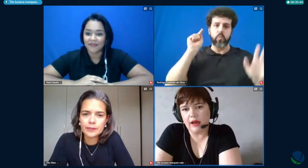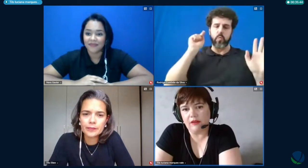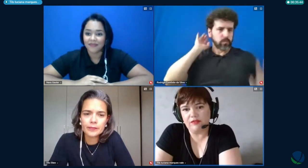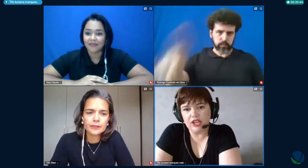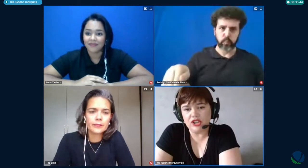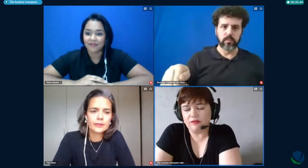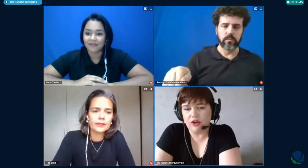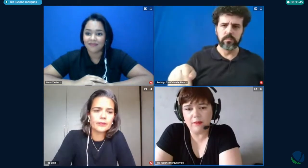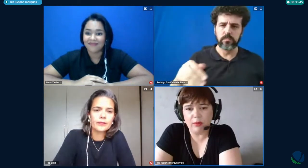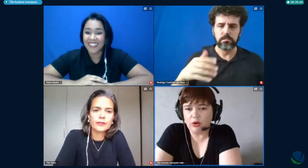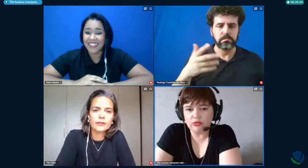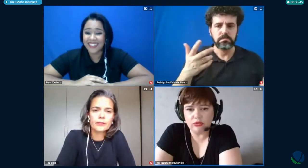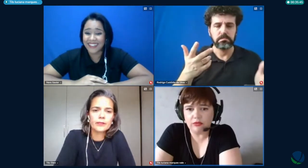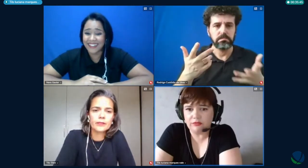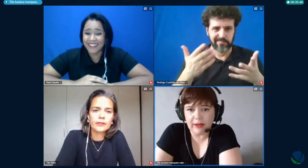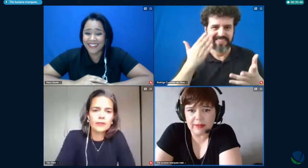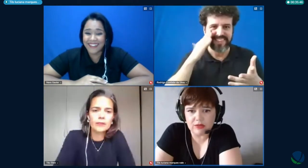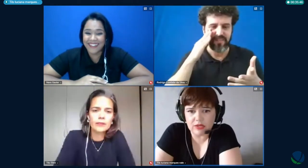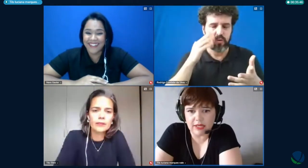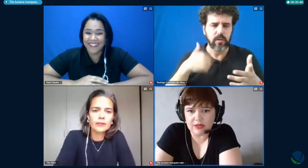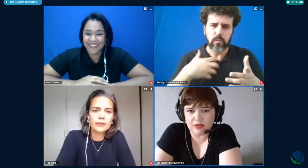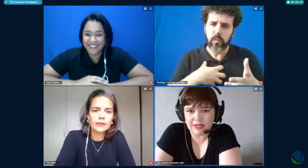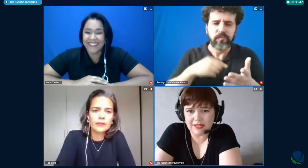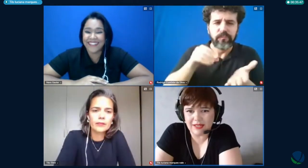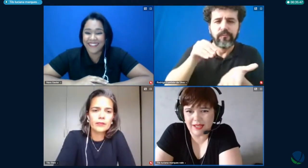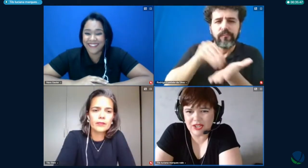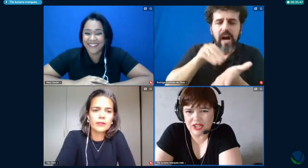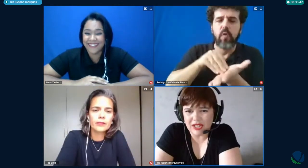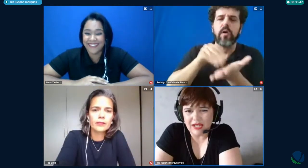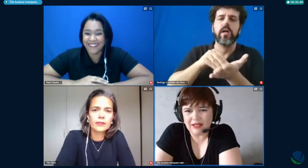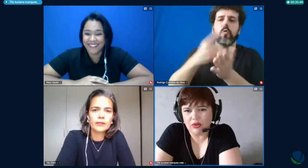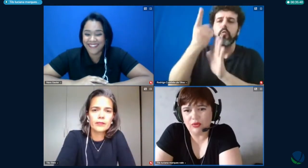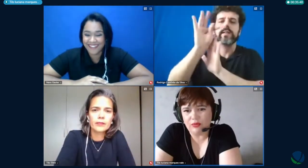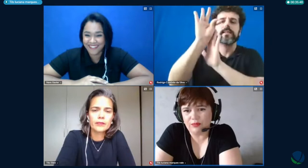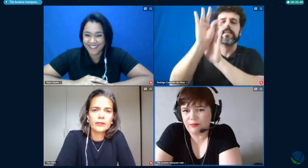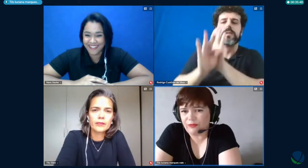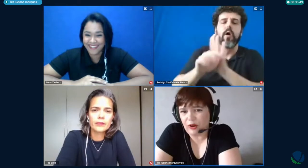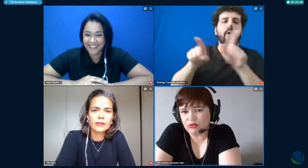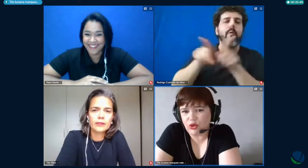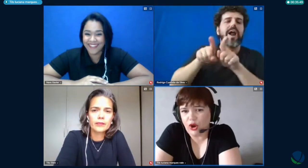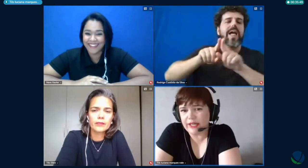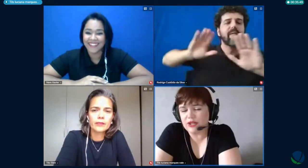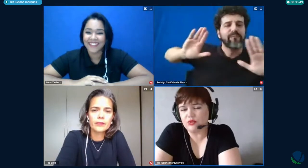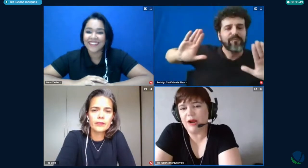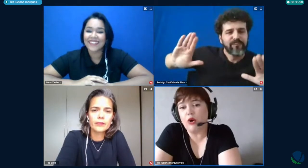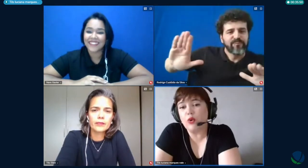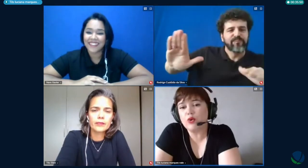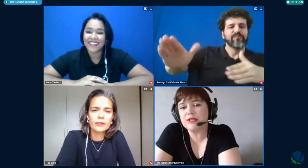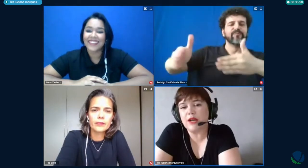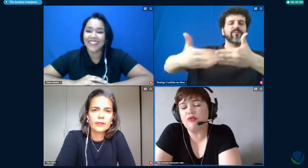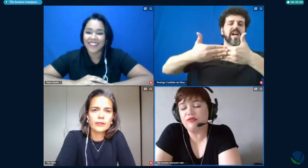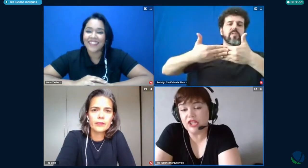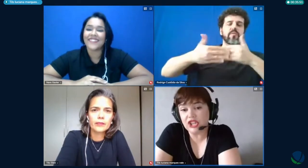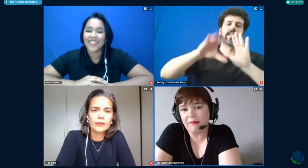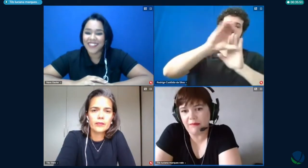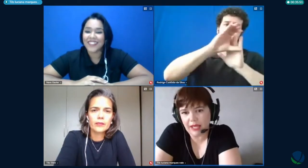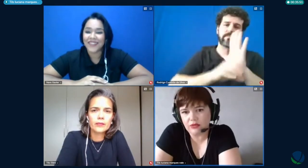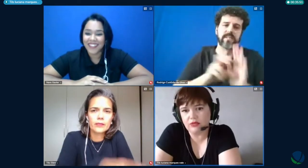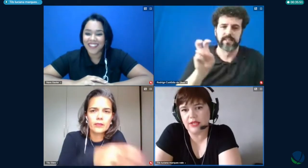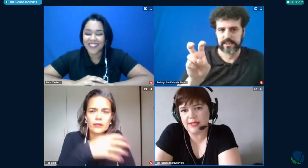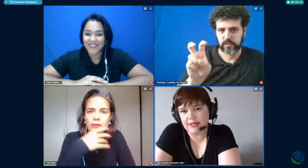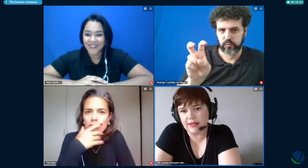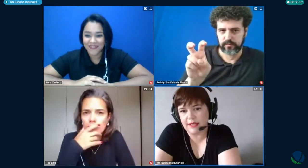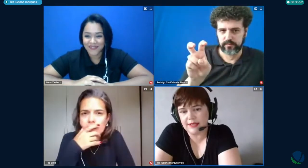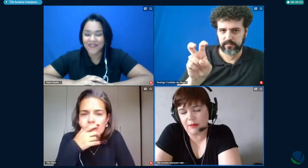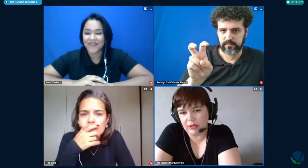porque a ficha foi ponto, vai para as considerações, entende? Então, faltou isso, uma conclusão, um